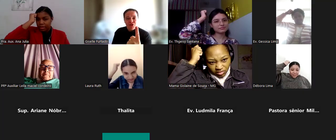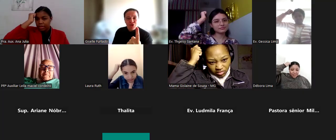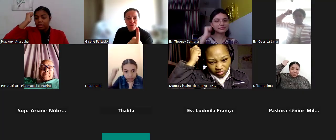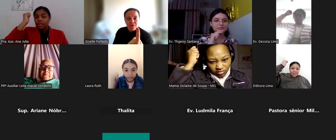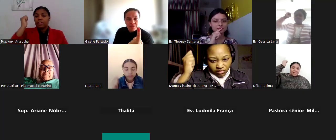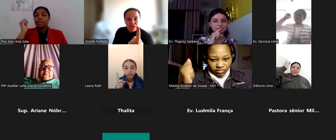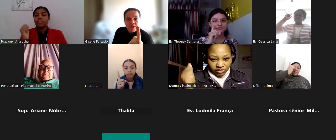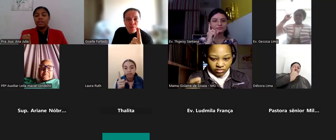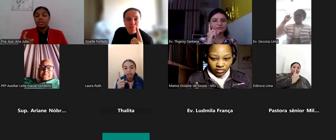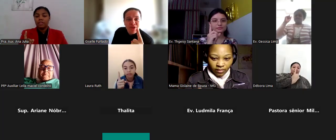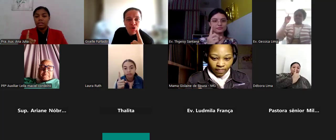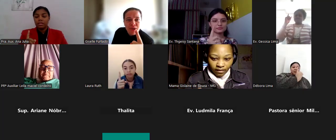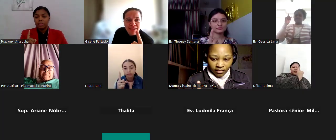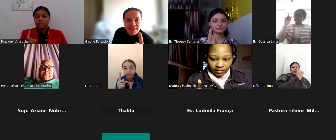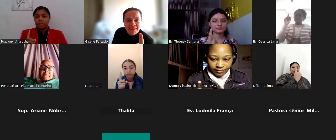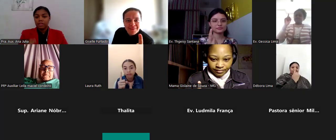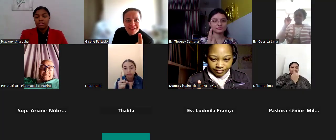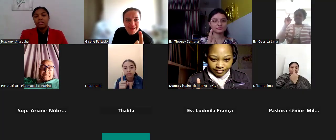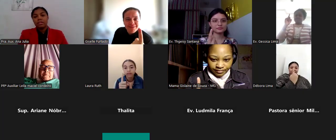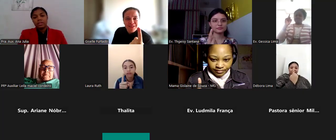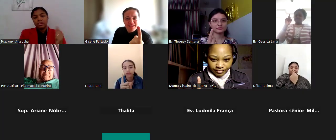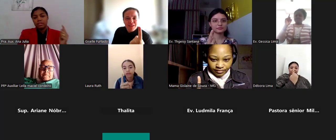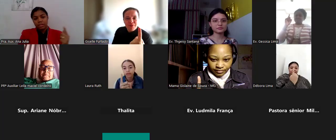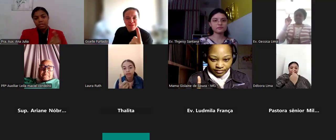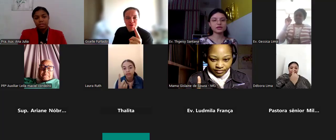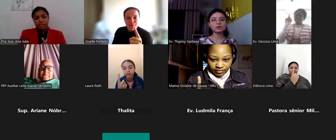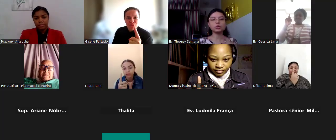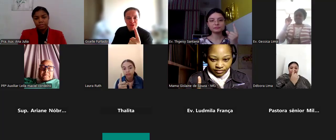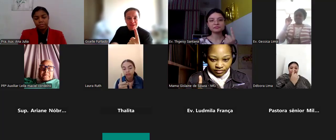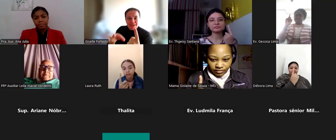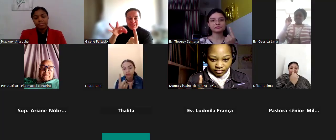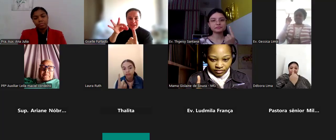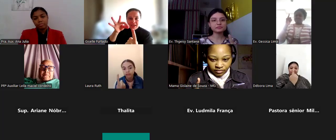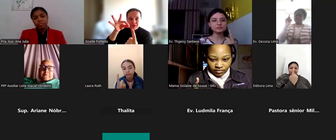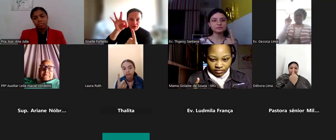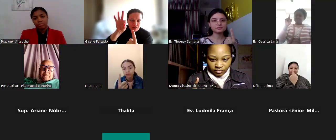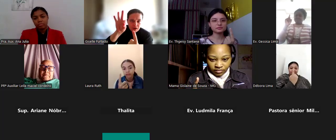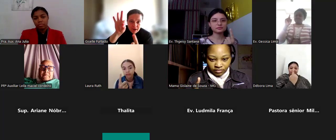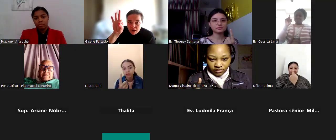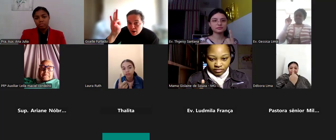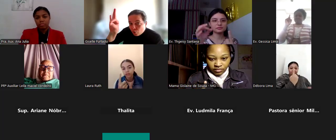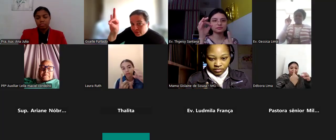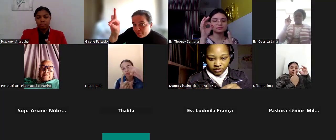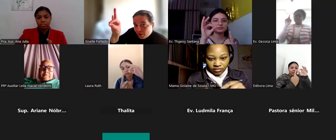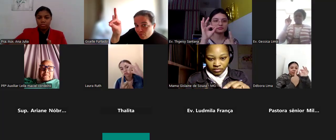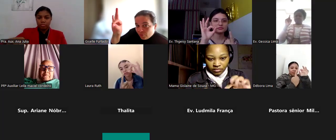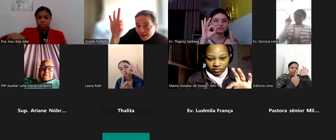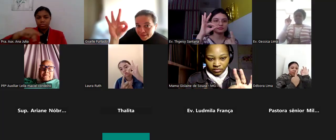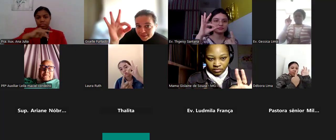santidade. Isso aqui é uma pessoinha, tá? Isso aqui em Libras é uma pessoinha. A outra mão é assim,